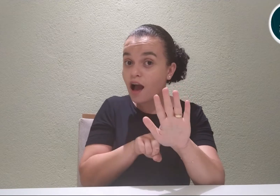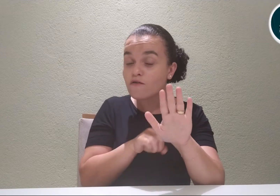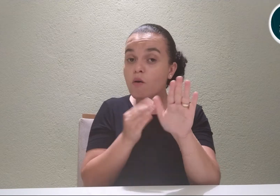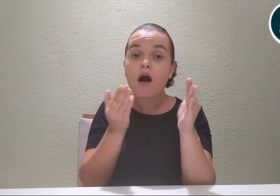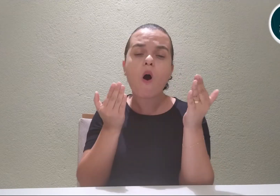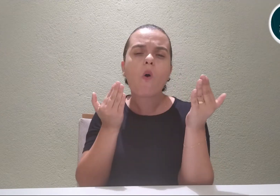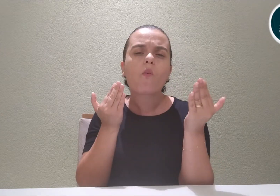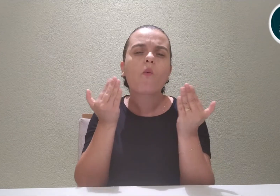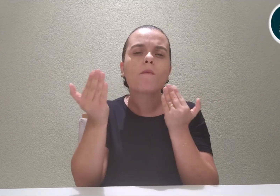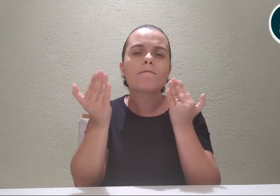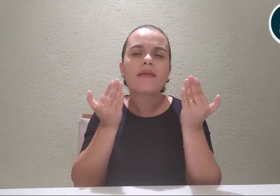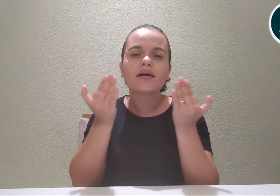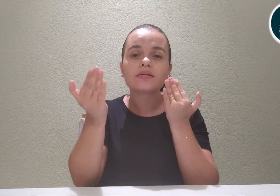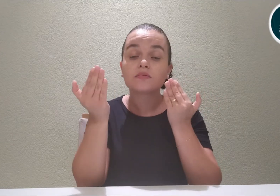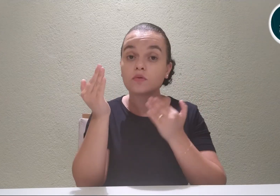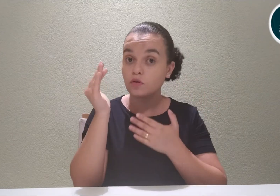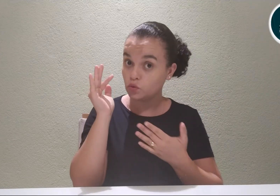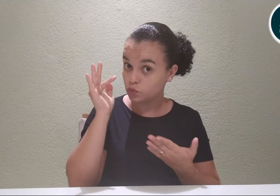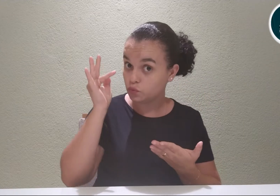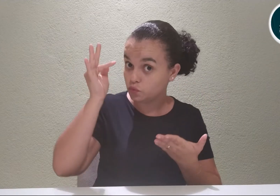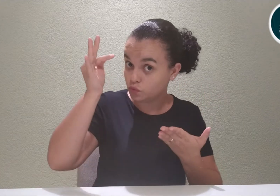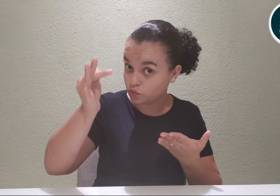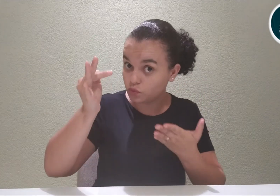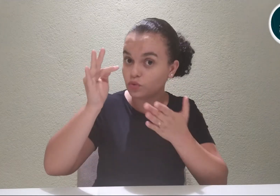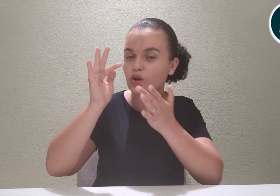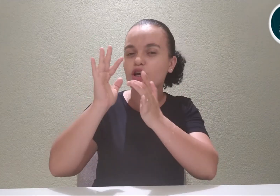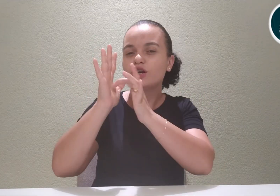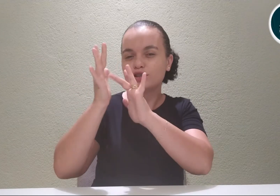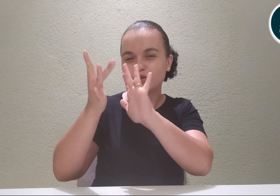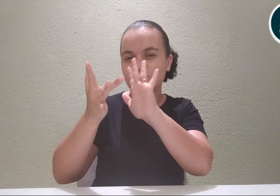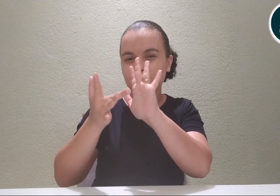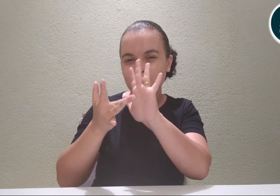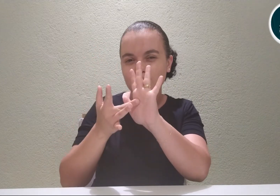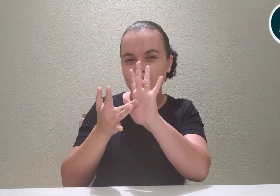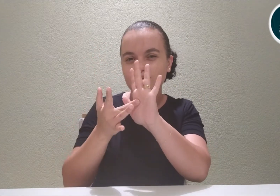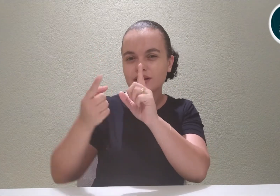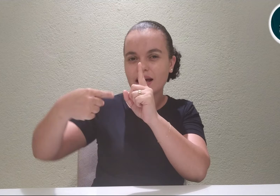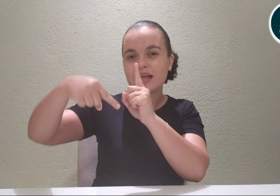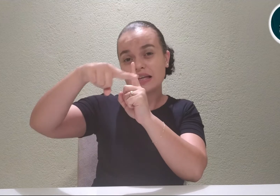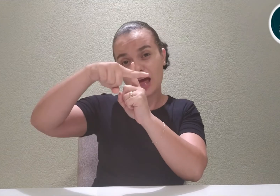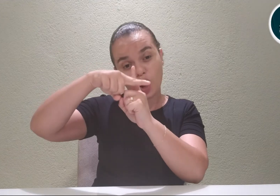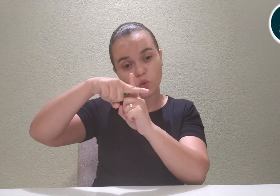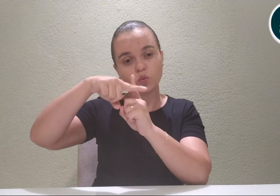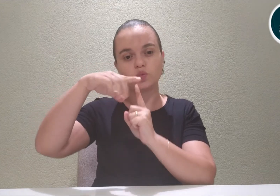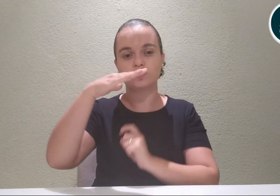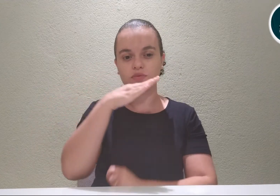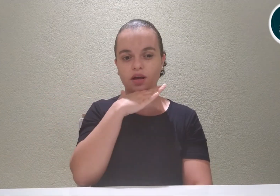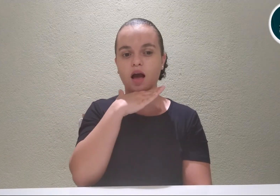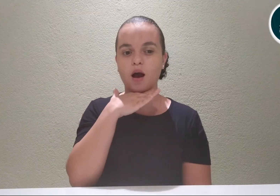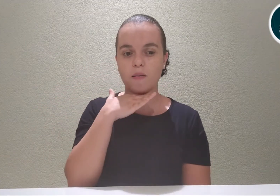A cobra de bronze é uma metáfora, uma comparação, uma analogia ao sacrifício de